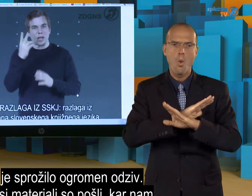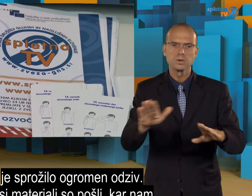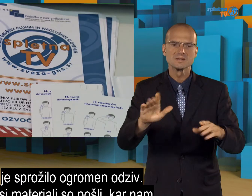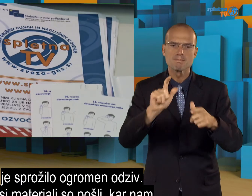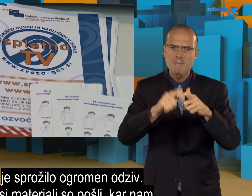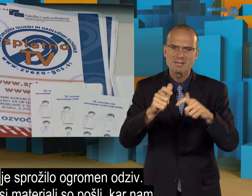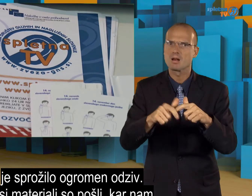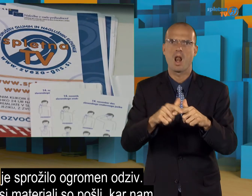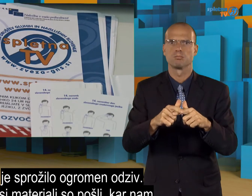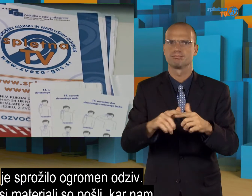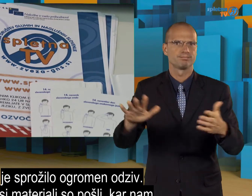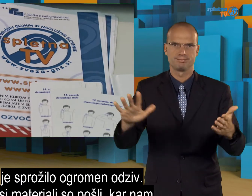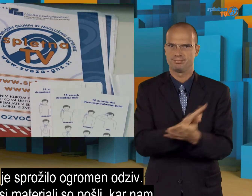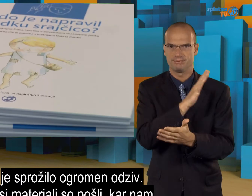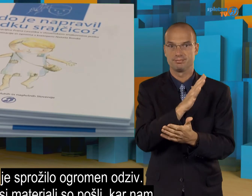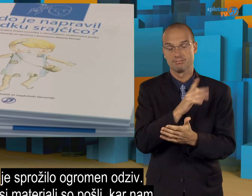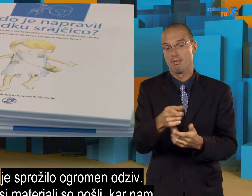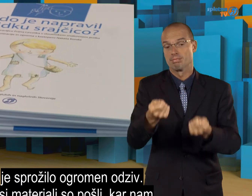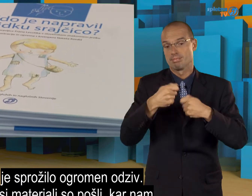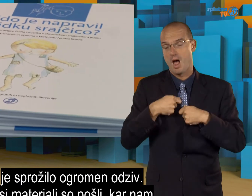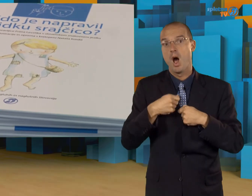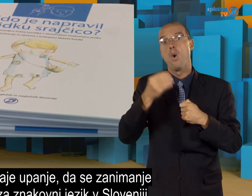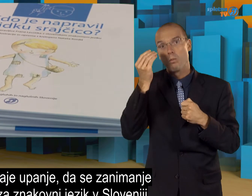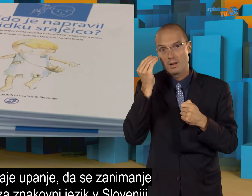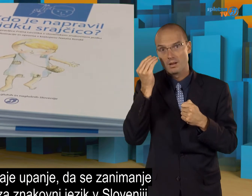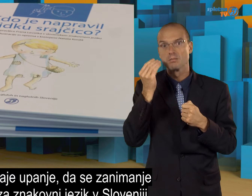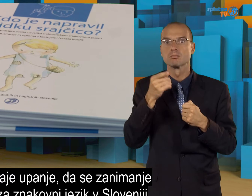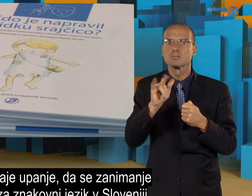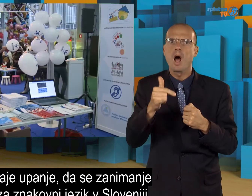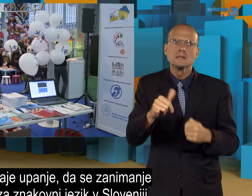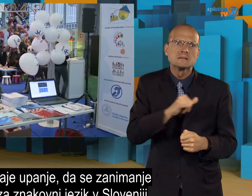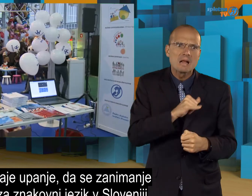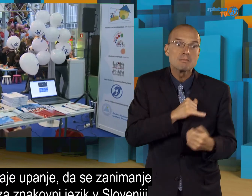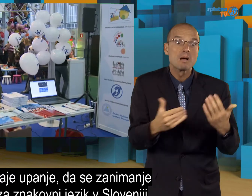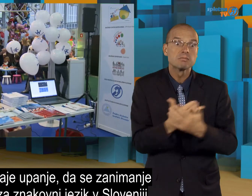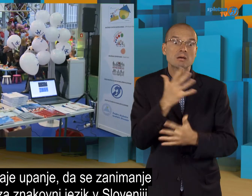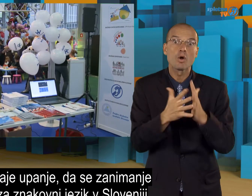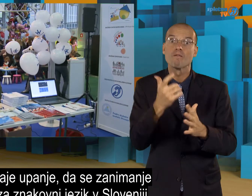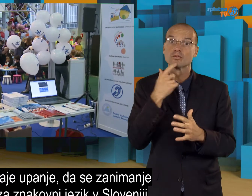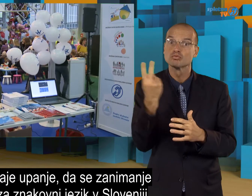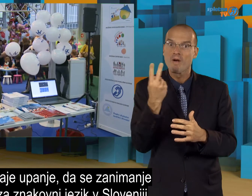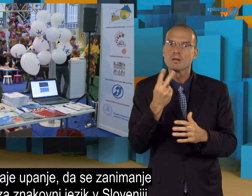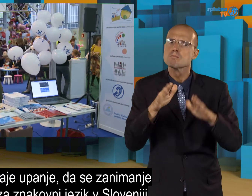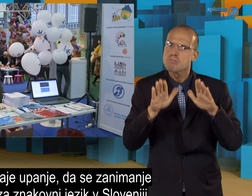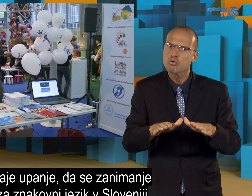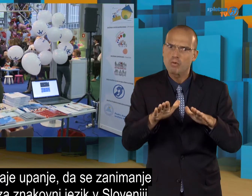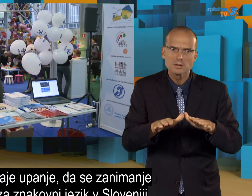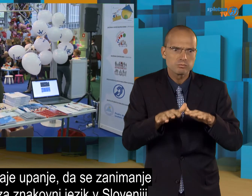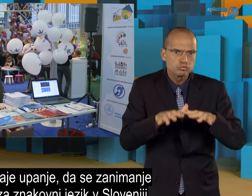Vsi materiali so pošli, kar nam daje upanje, da se zanimanje za slovenski znakovni jezik v Sloveniji